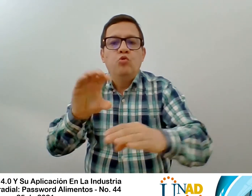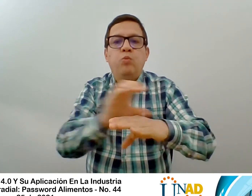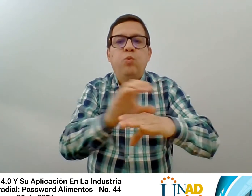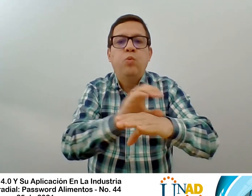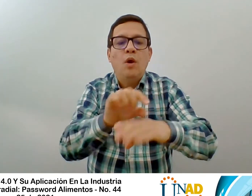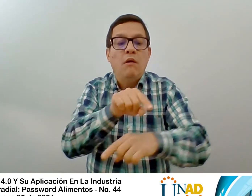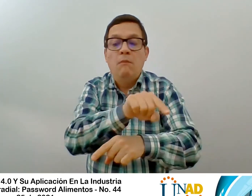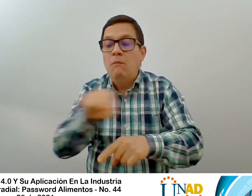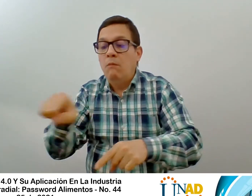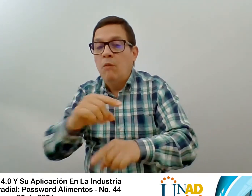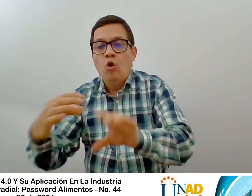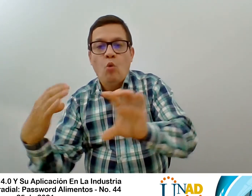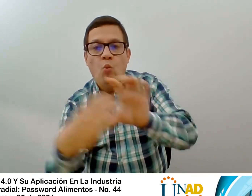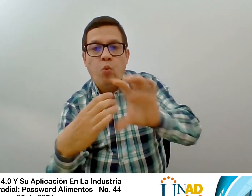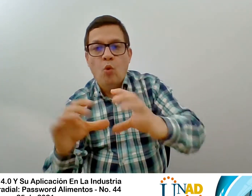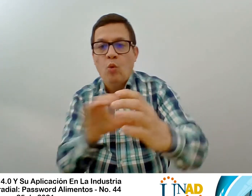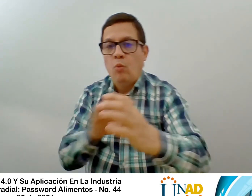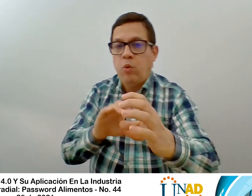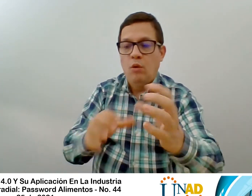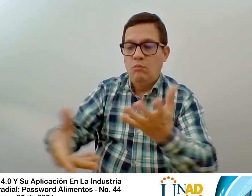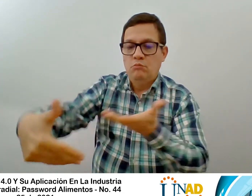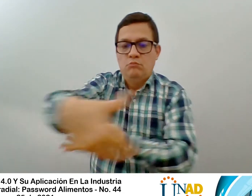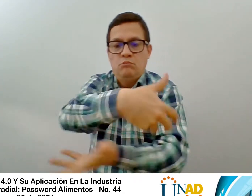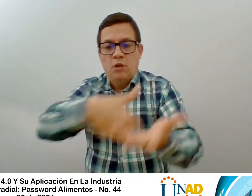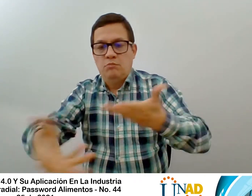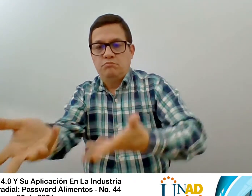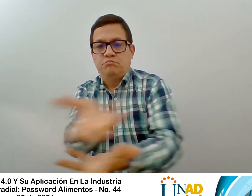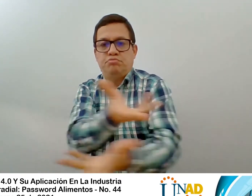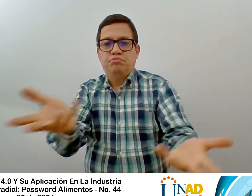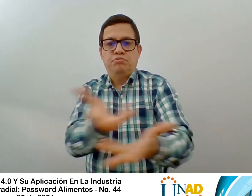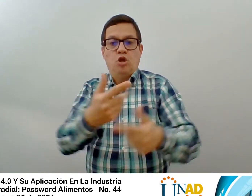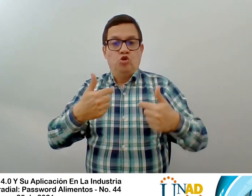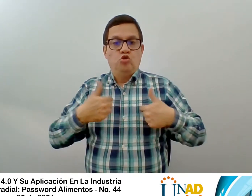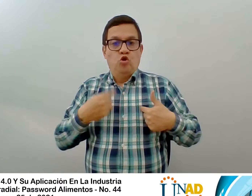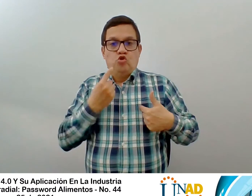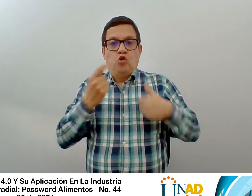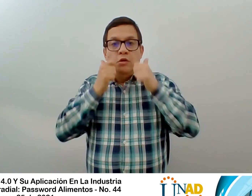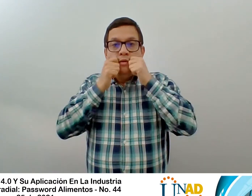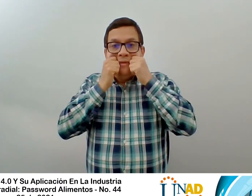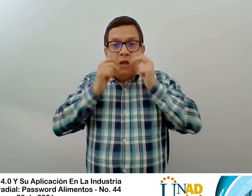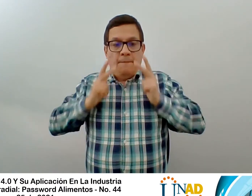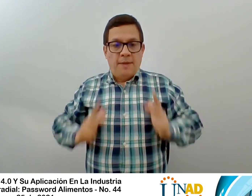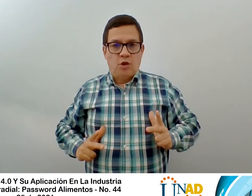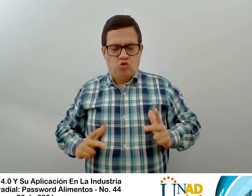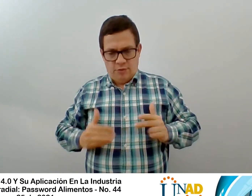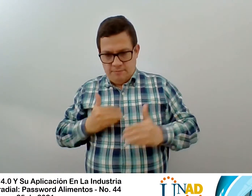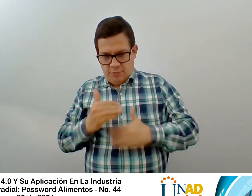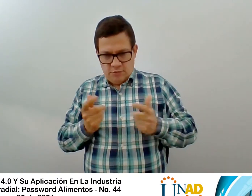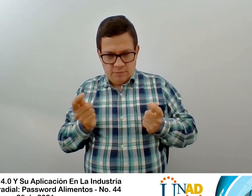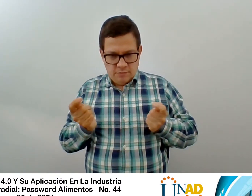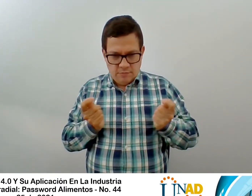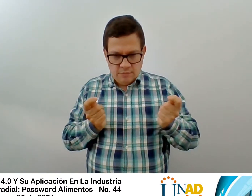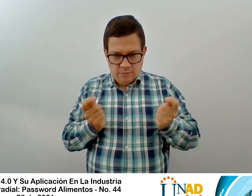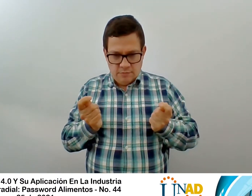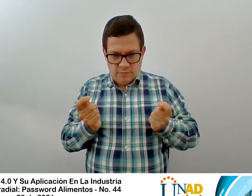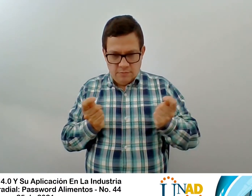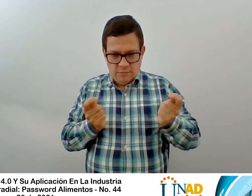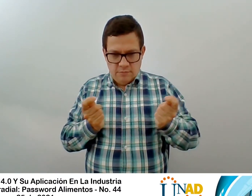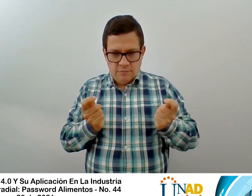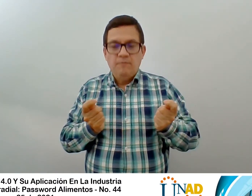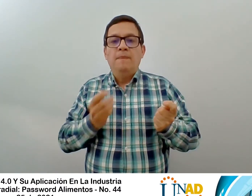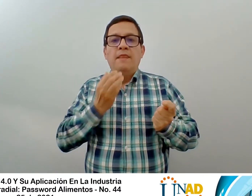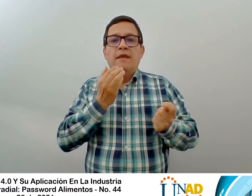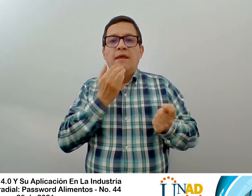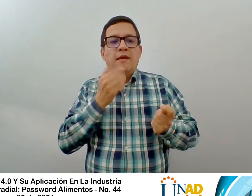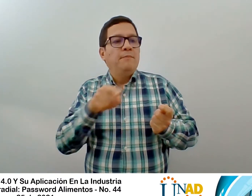porque finalmente lo que se logra es que las máquinas se intercomuniquen solas y que nosotros simplemente hagamos un control como humanos de